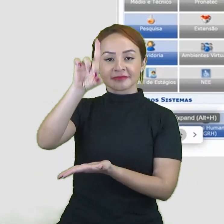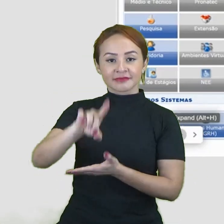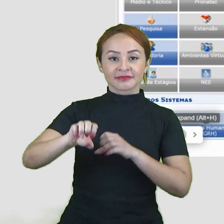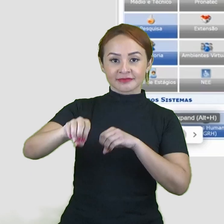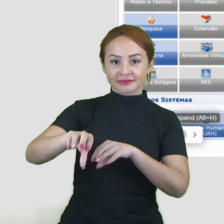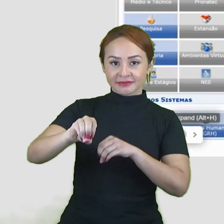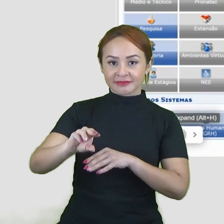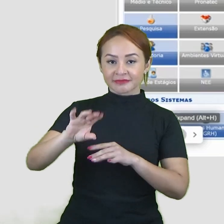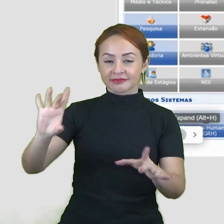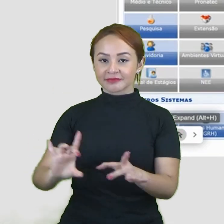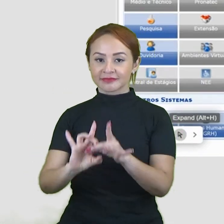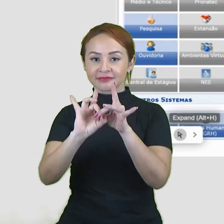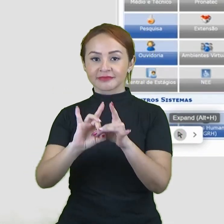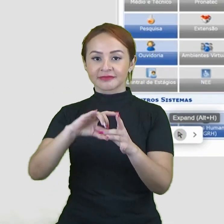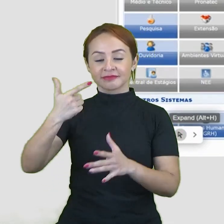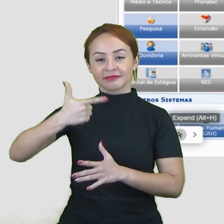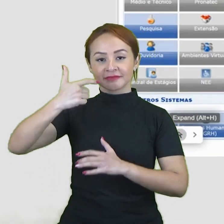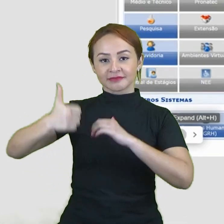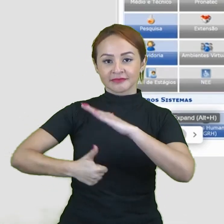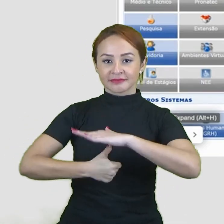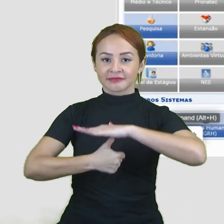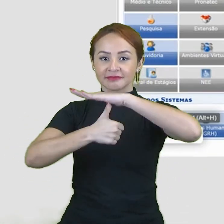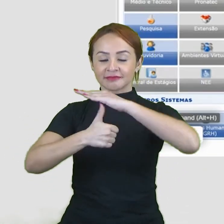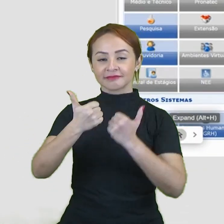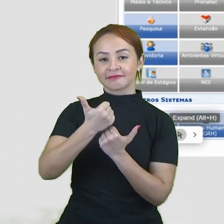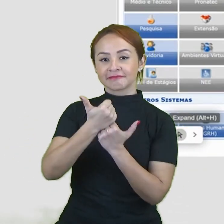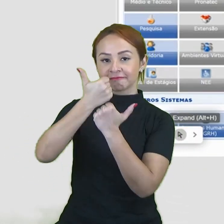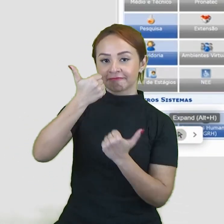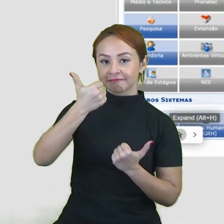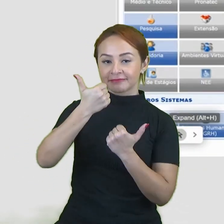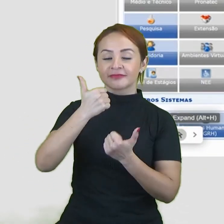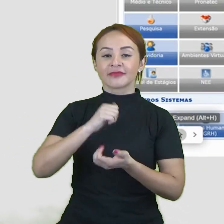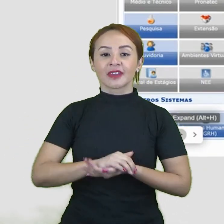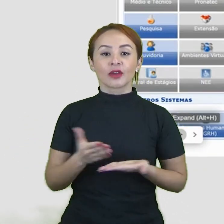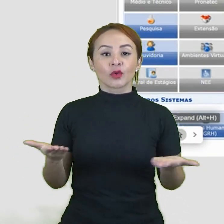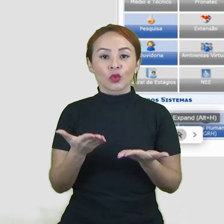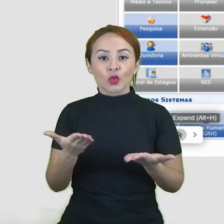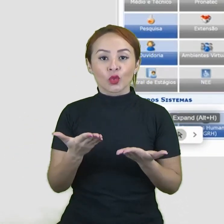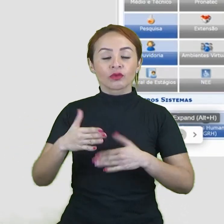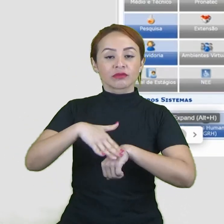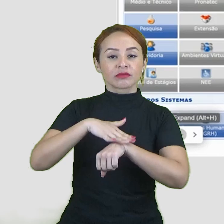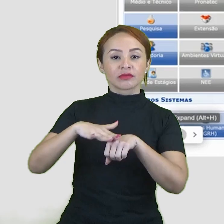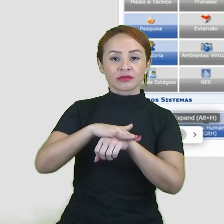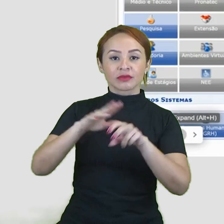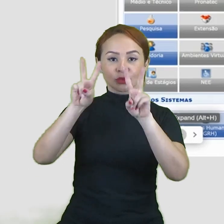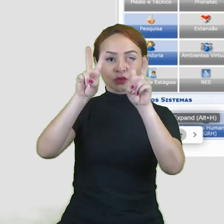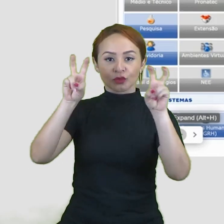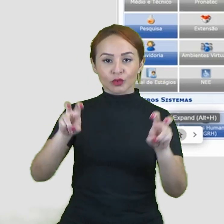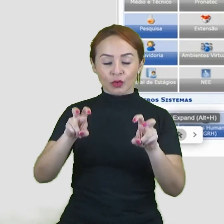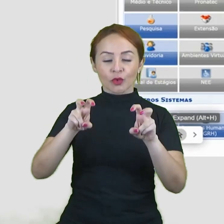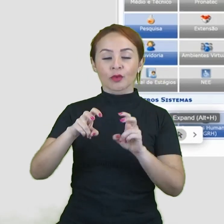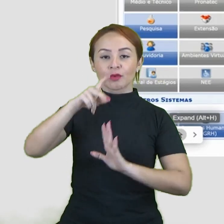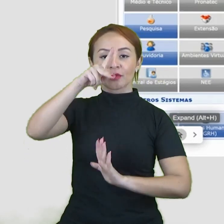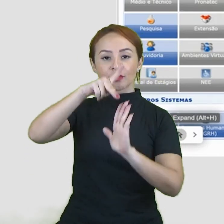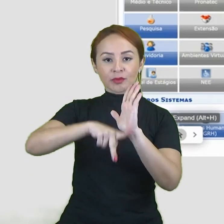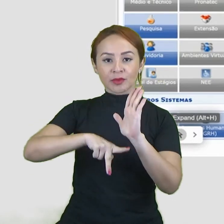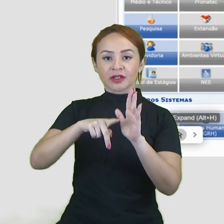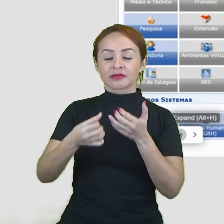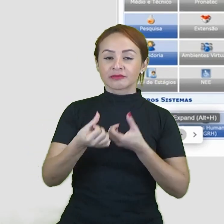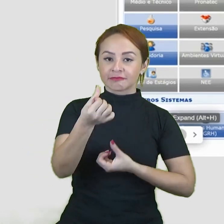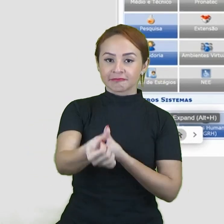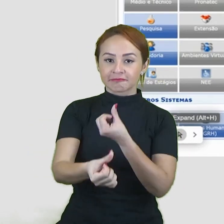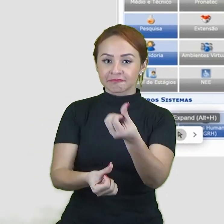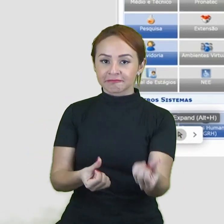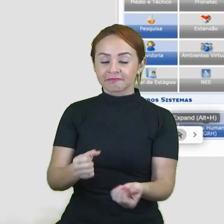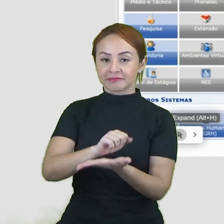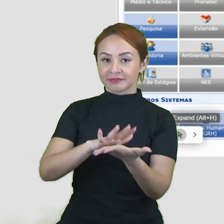ensino aqui na PROEM. Hoje eu vim conversar com vocês a respeito do Plano Semestral de Atividades Docentes. Esse plano